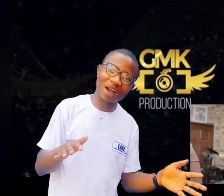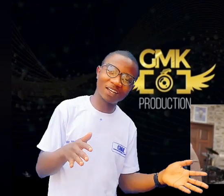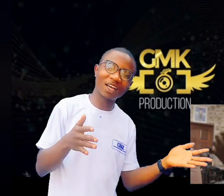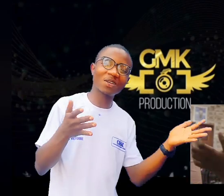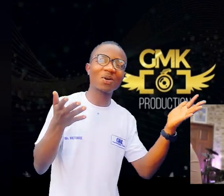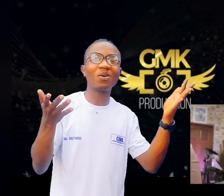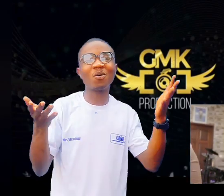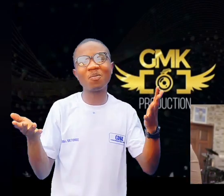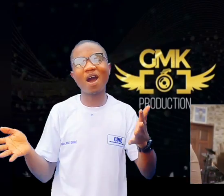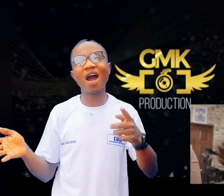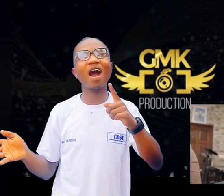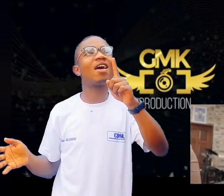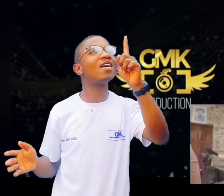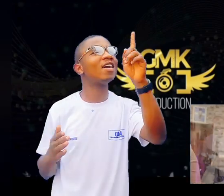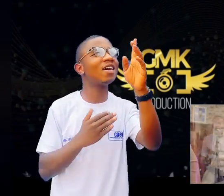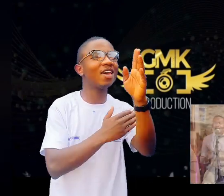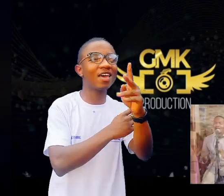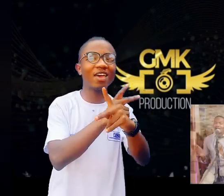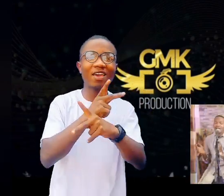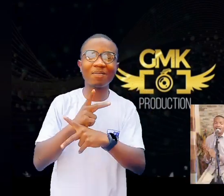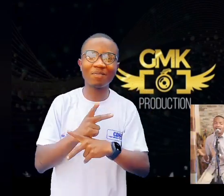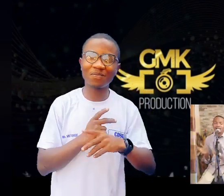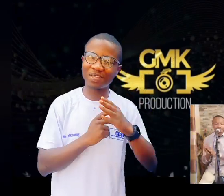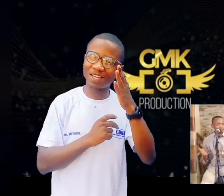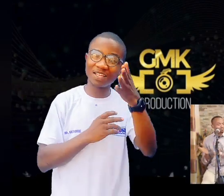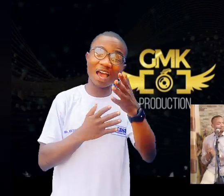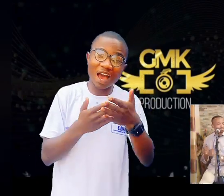Mon Dieu, il prendra soin de moi.